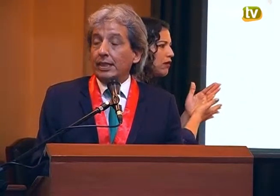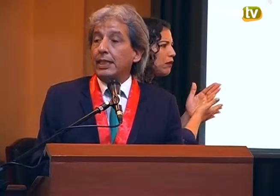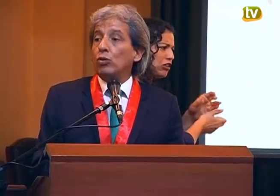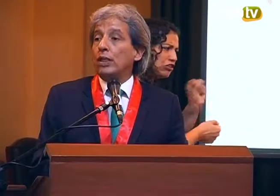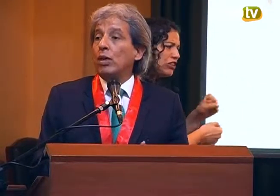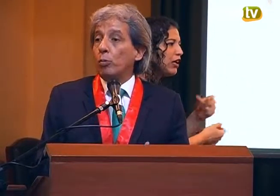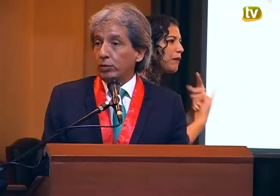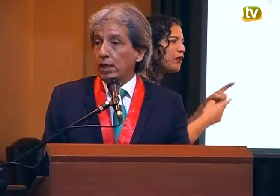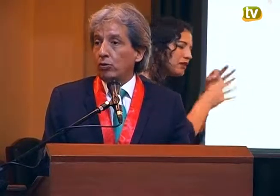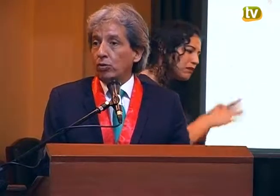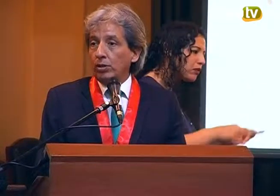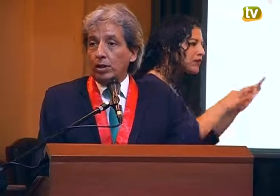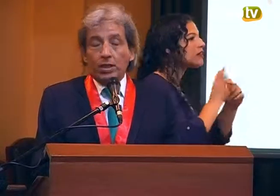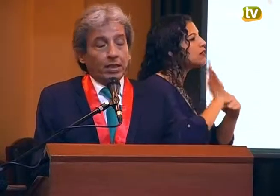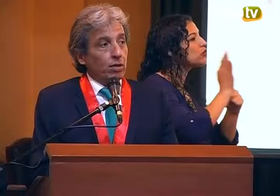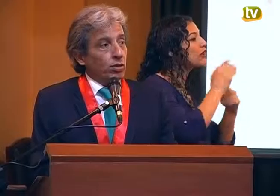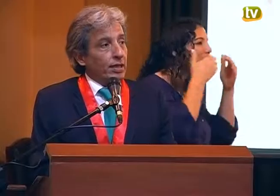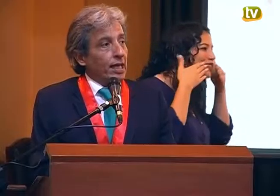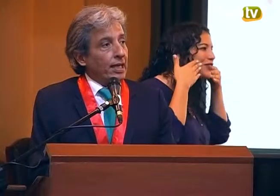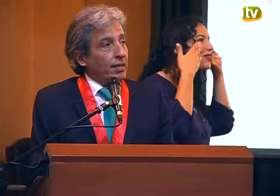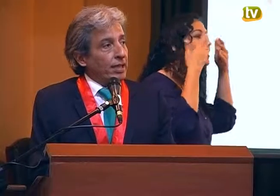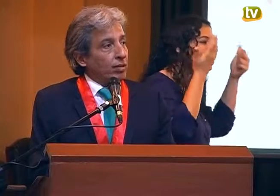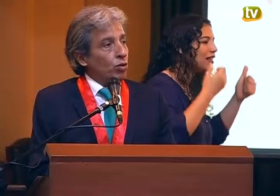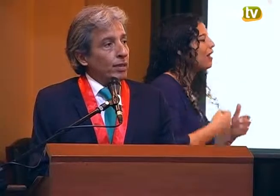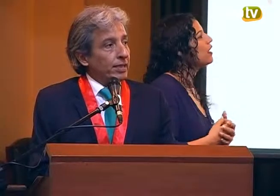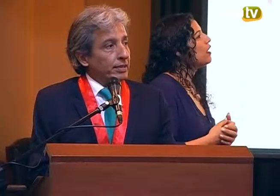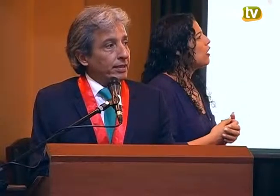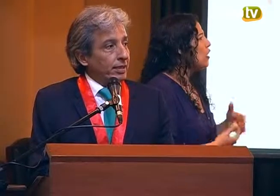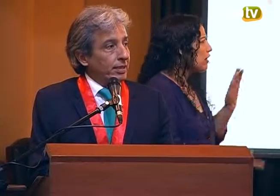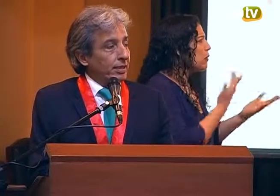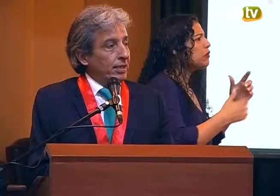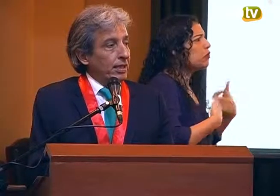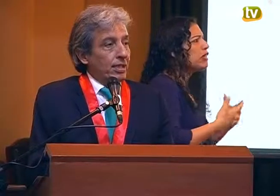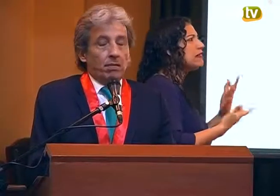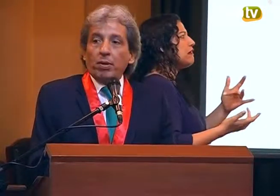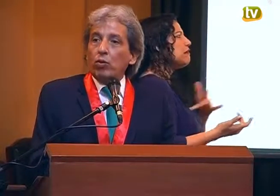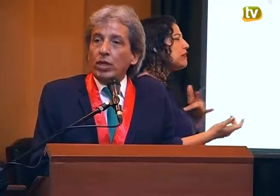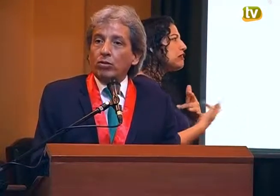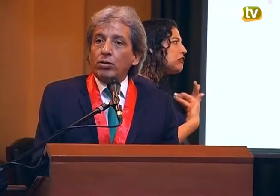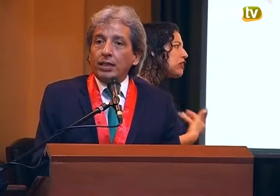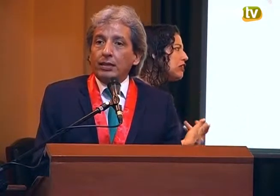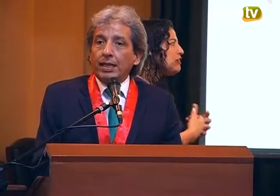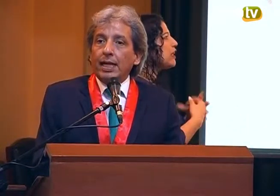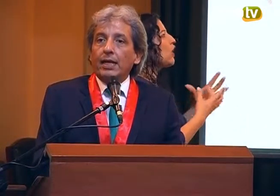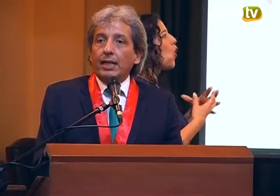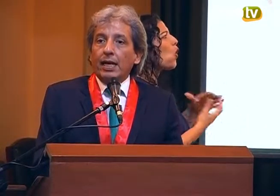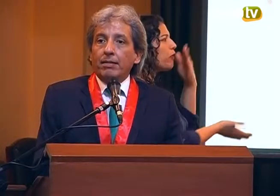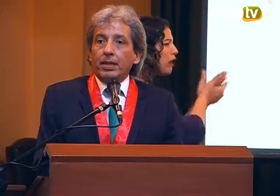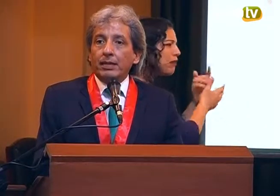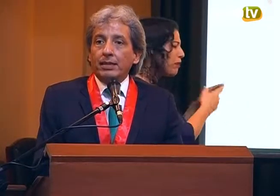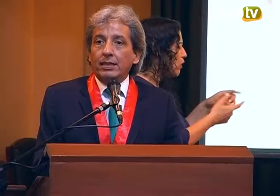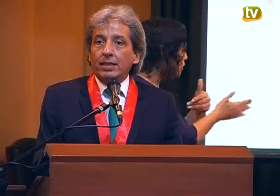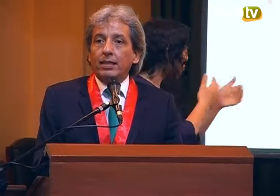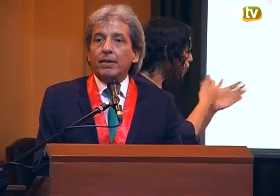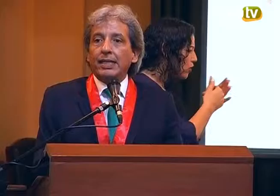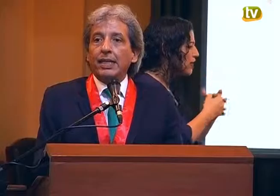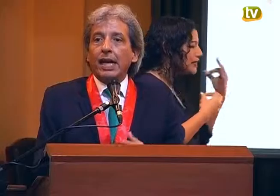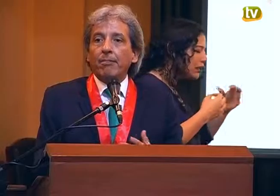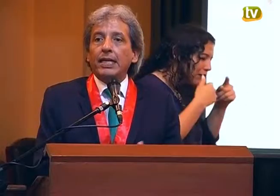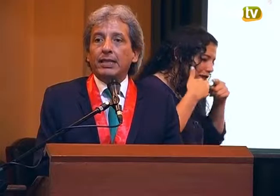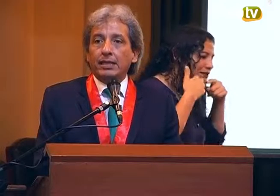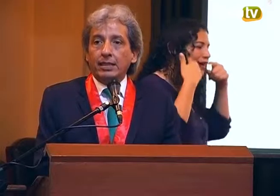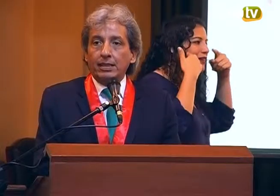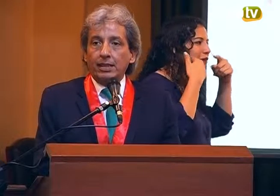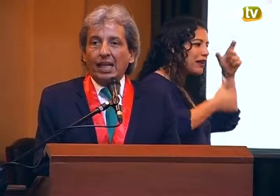dificultades, que no tenga obstáculos, que no tenga elementos que vencer. Pero una sonrisa dada además de